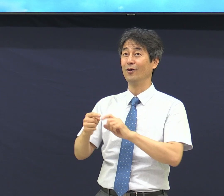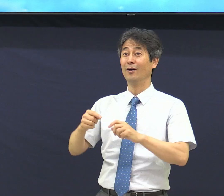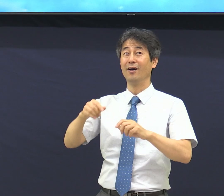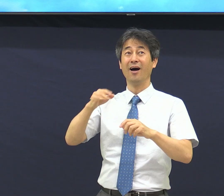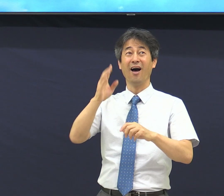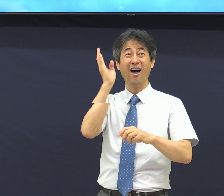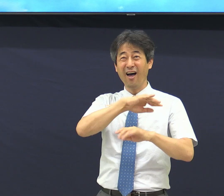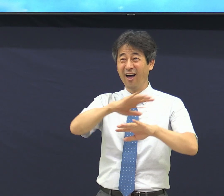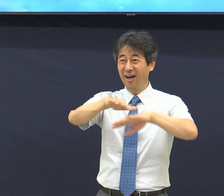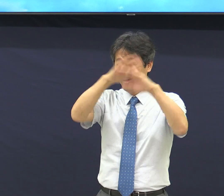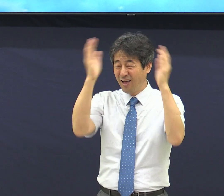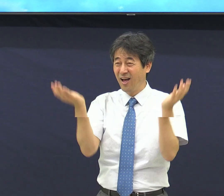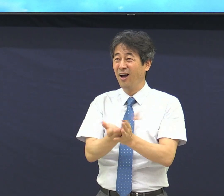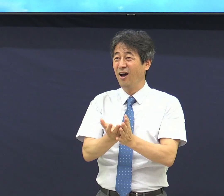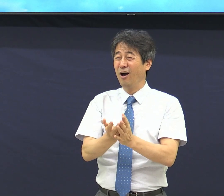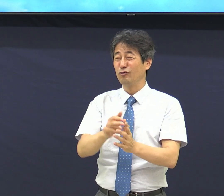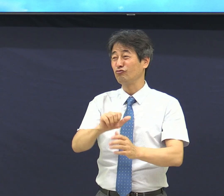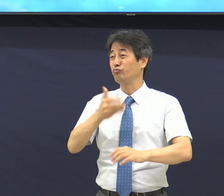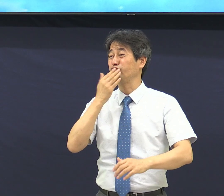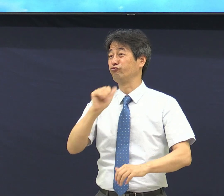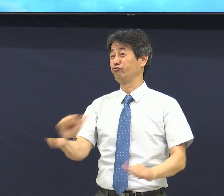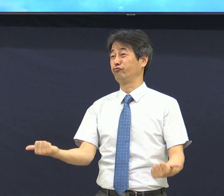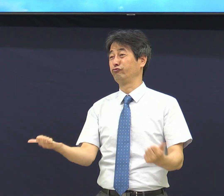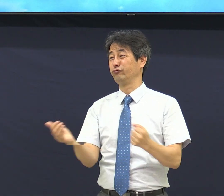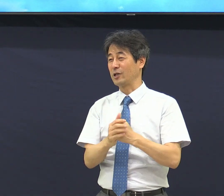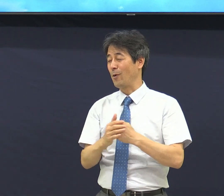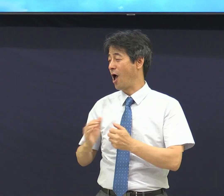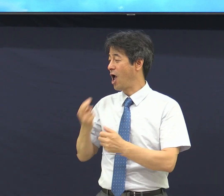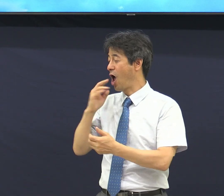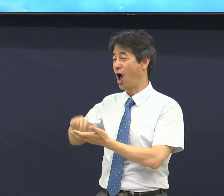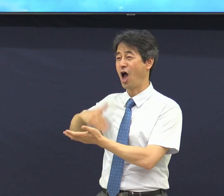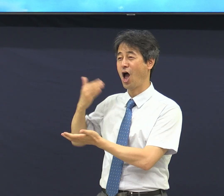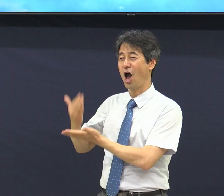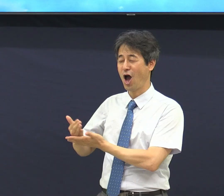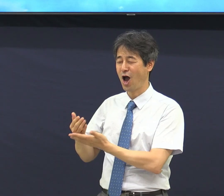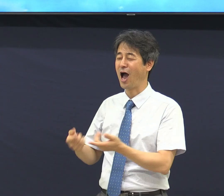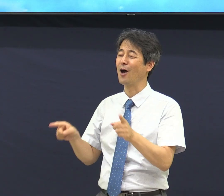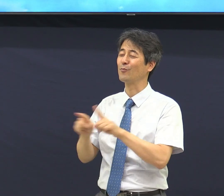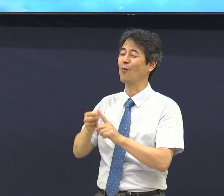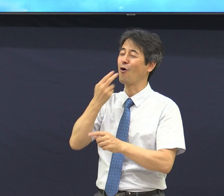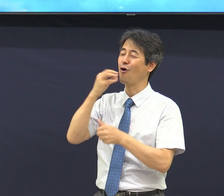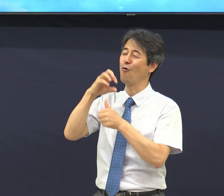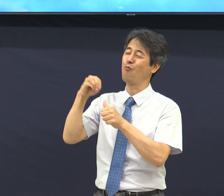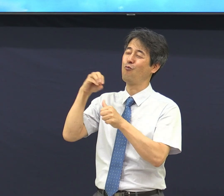요셉이 이제 총리가 되어서 형제들을 만나고 사실 모든 사람들이